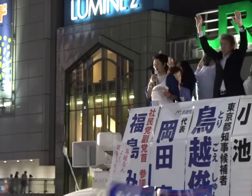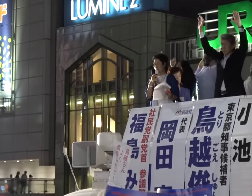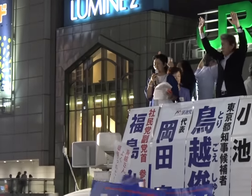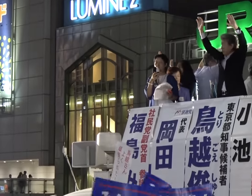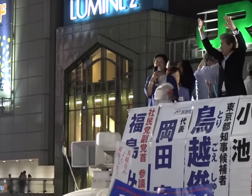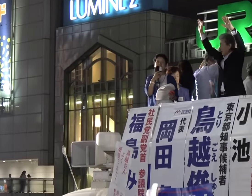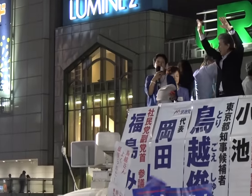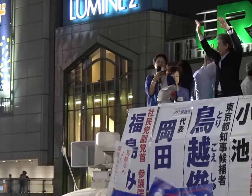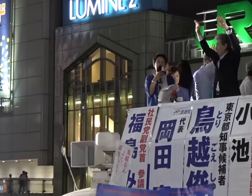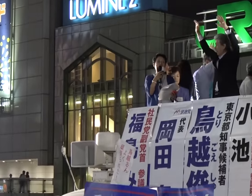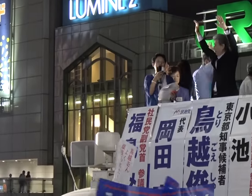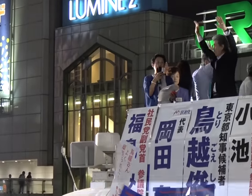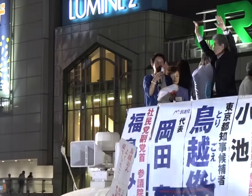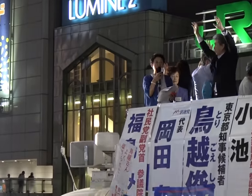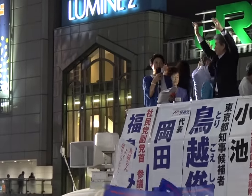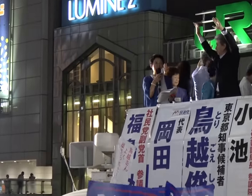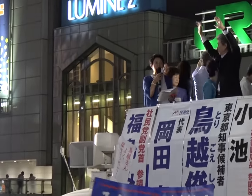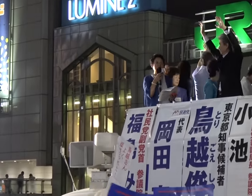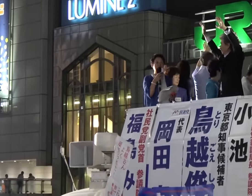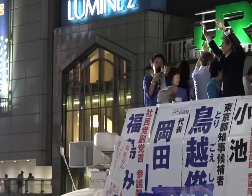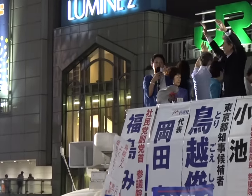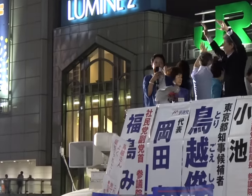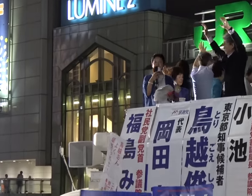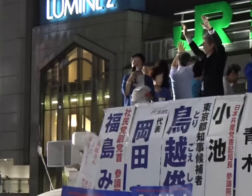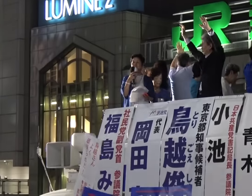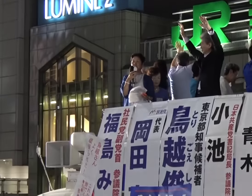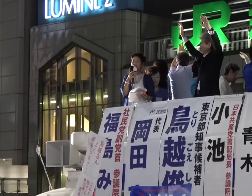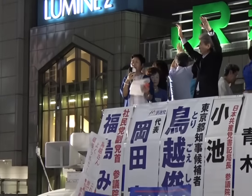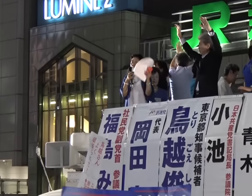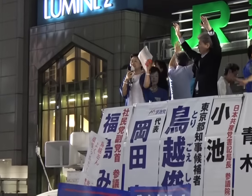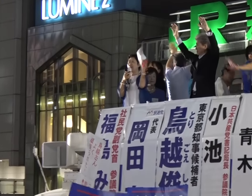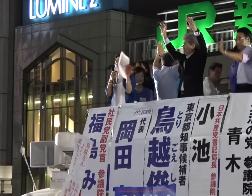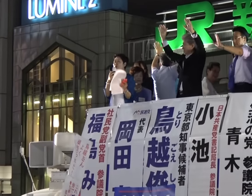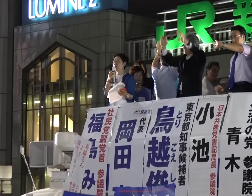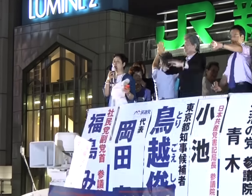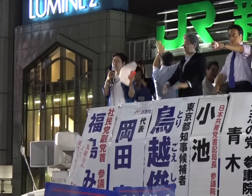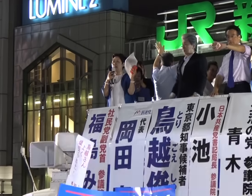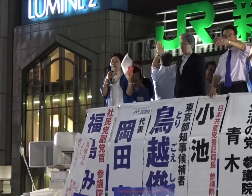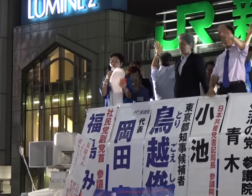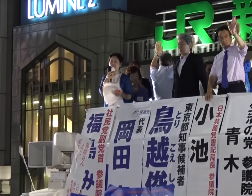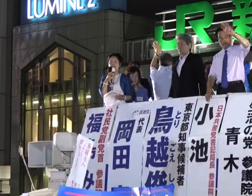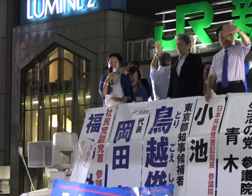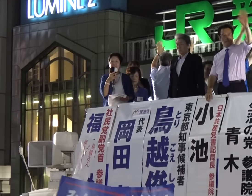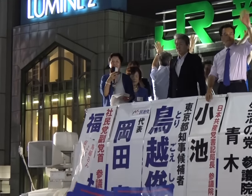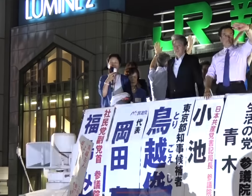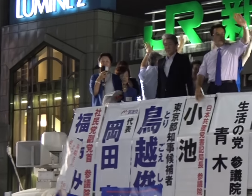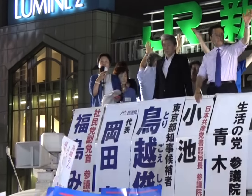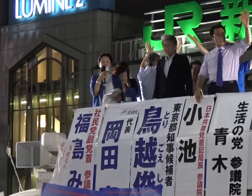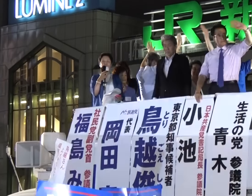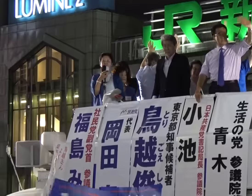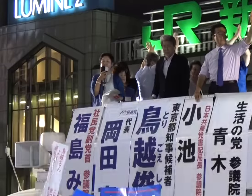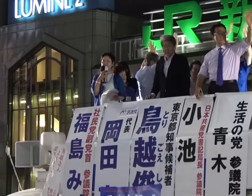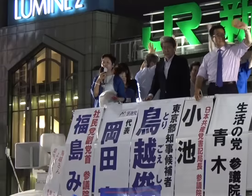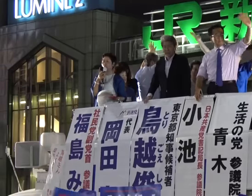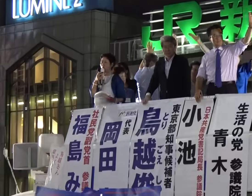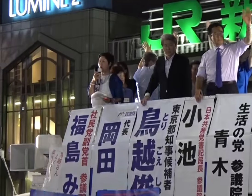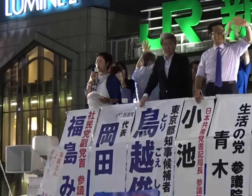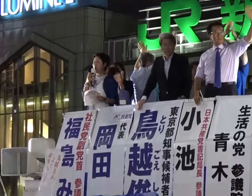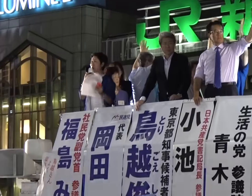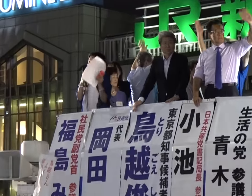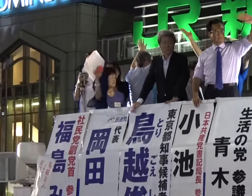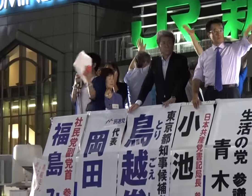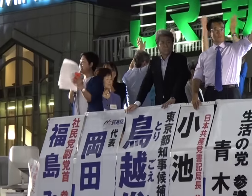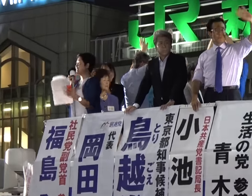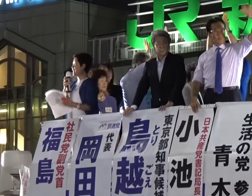かお友達に声をかけていただくことができますので、最後の最後まで鳥越俊太郎